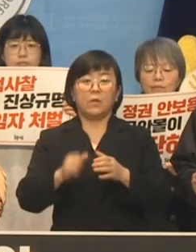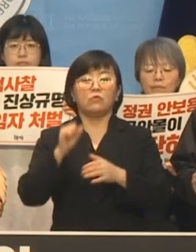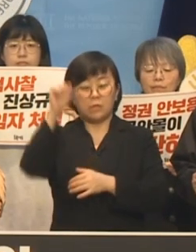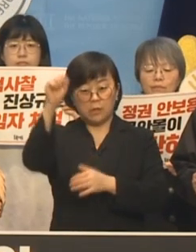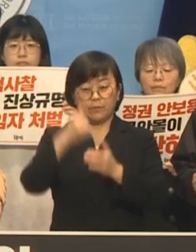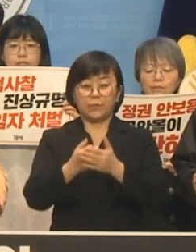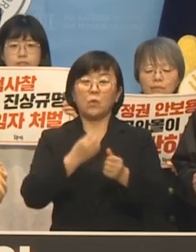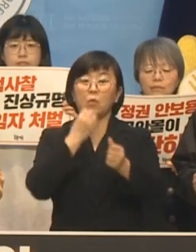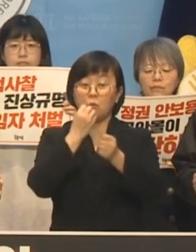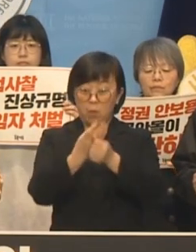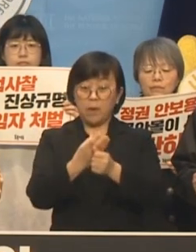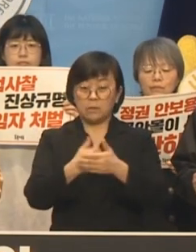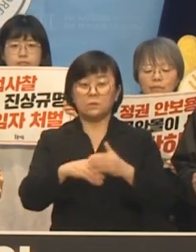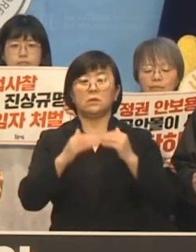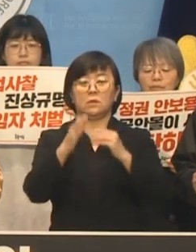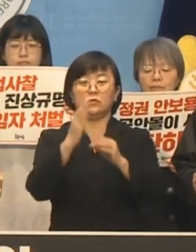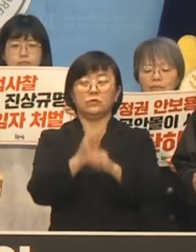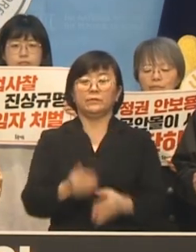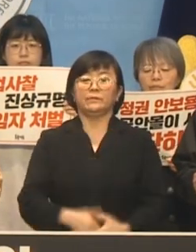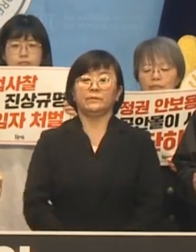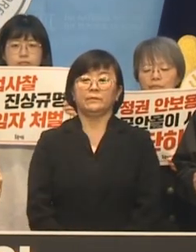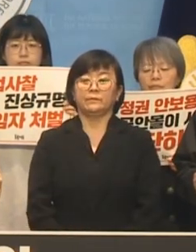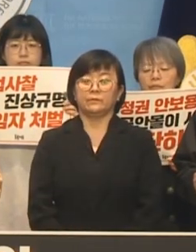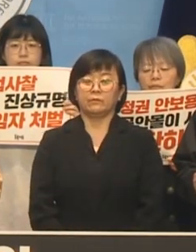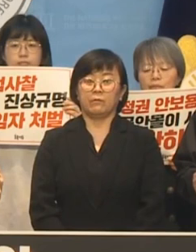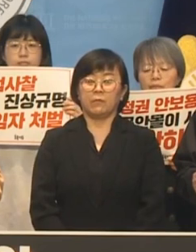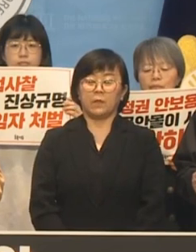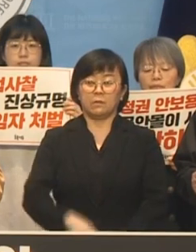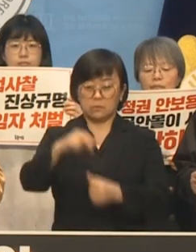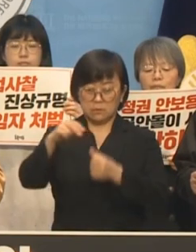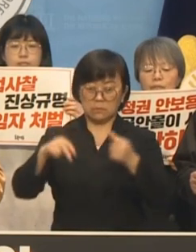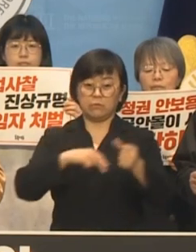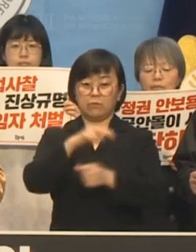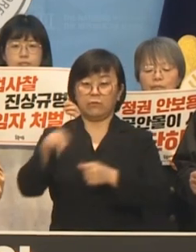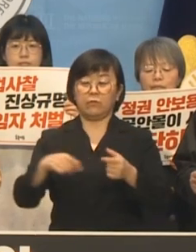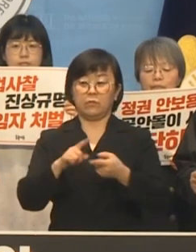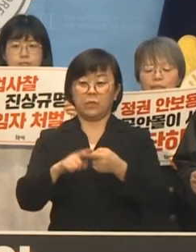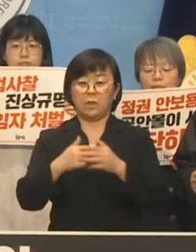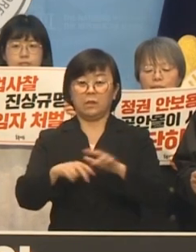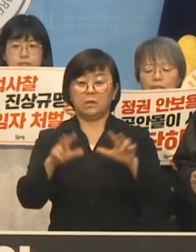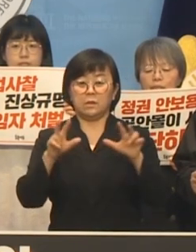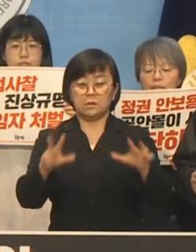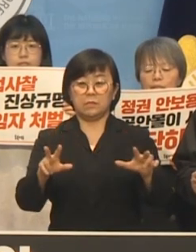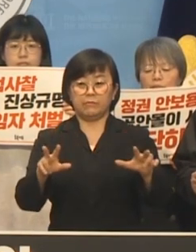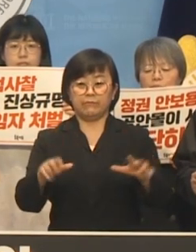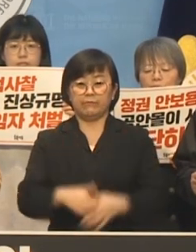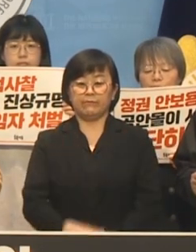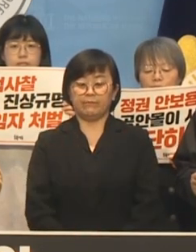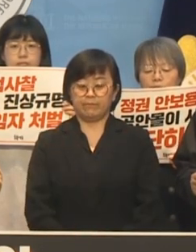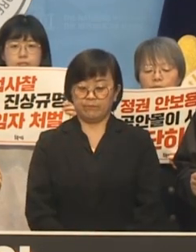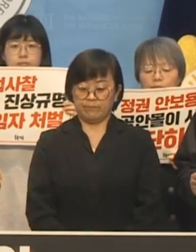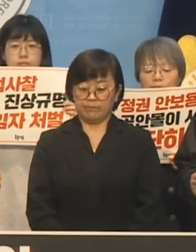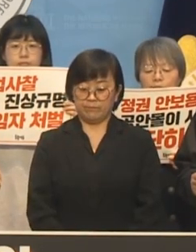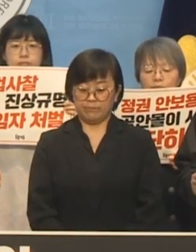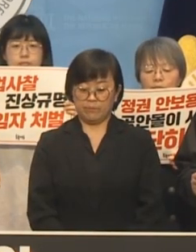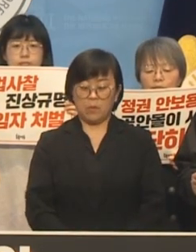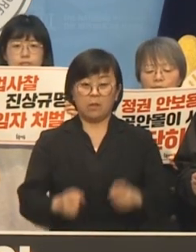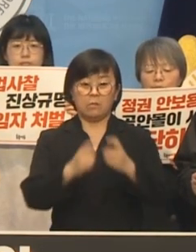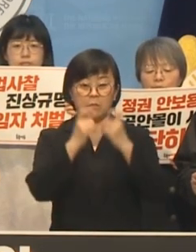규탄과 고발 조치가 진행 중에 있습니다. 그런 상황에서 이제 급기야는